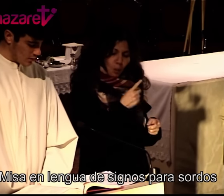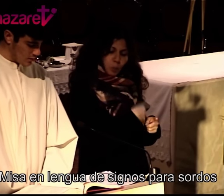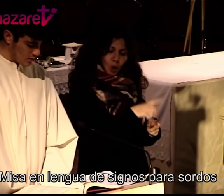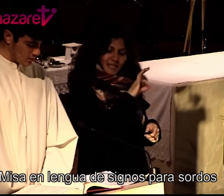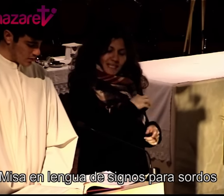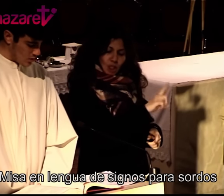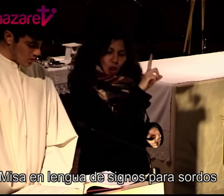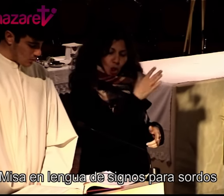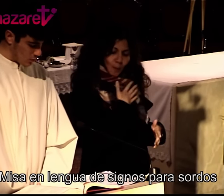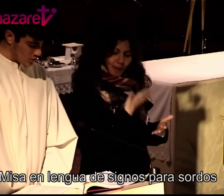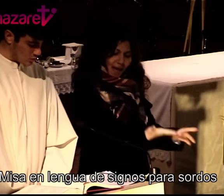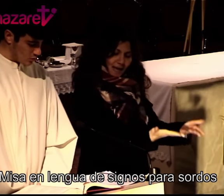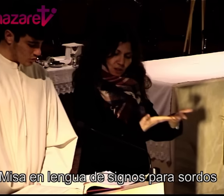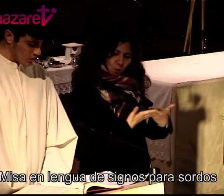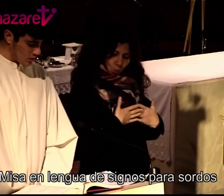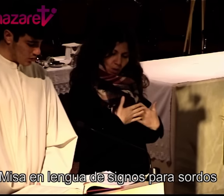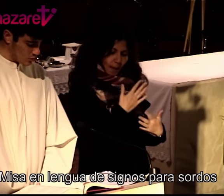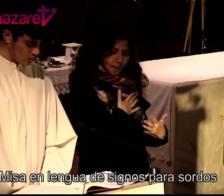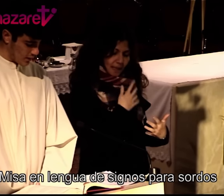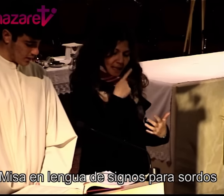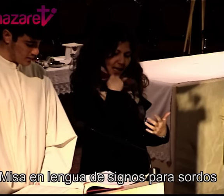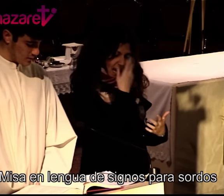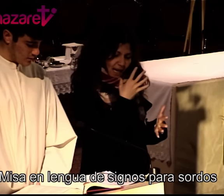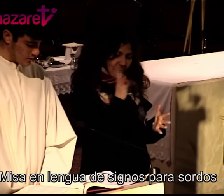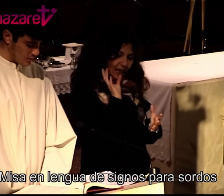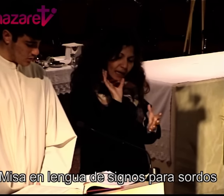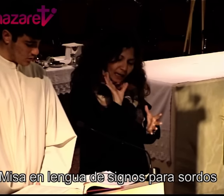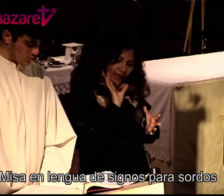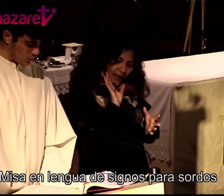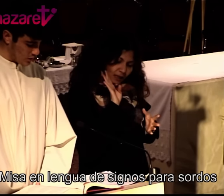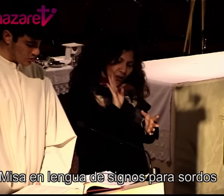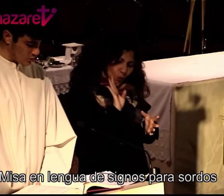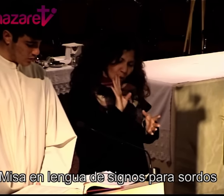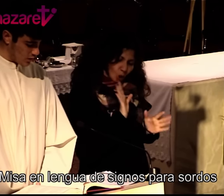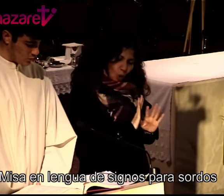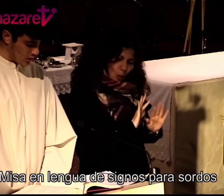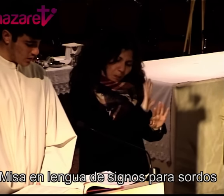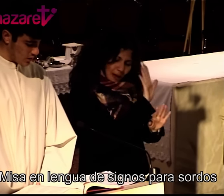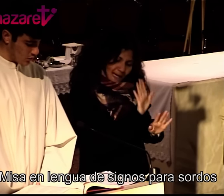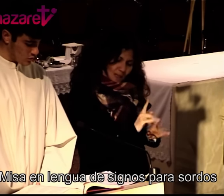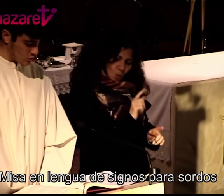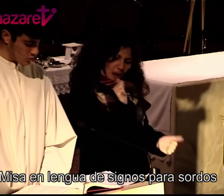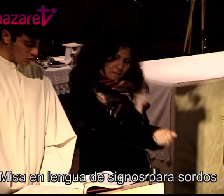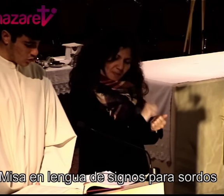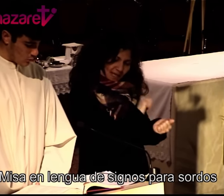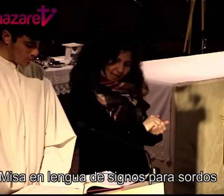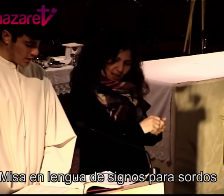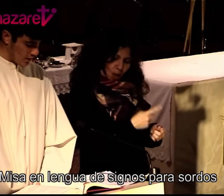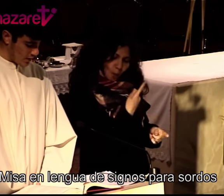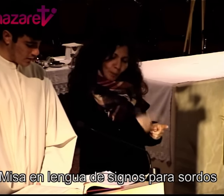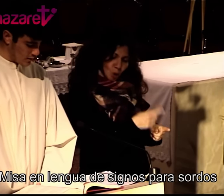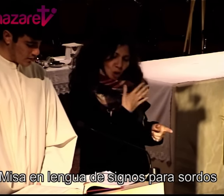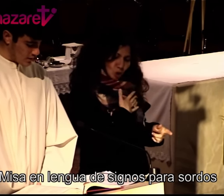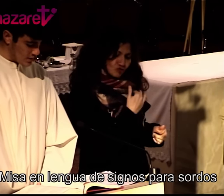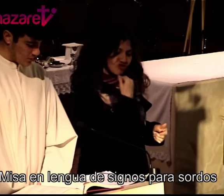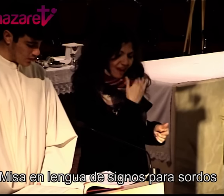ayuda. Por eso no sentía los ultrajes. Por eso endurecí el rostro como